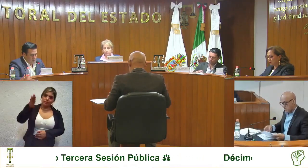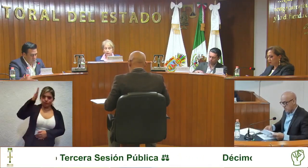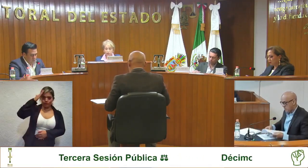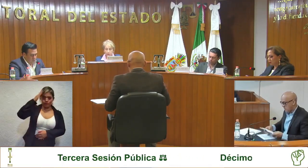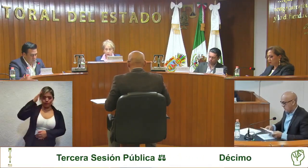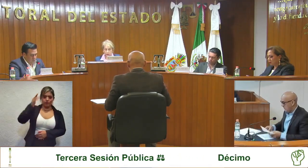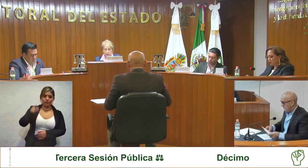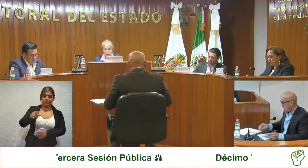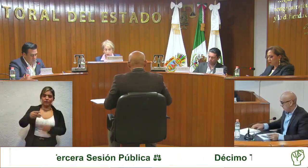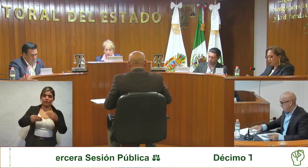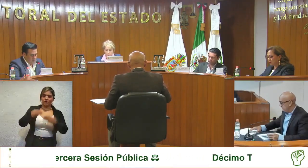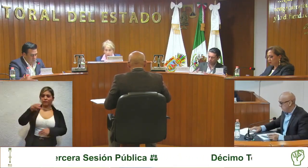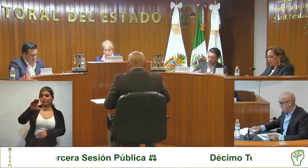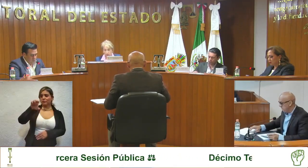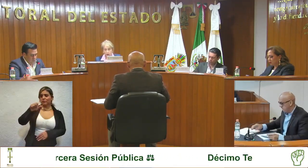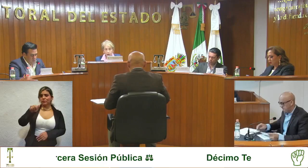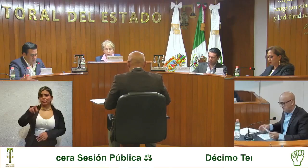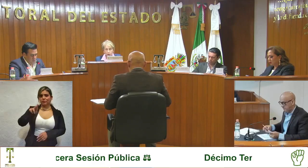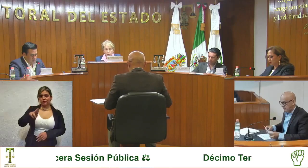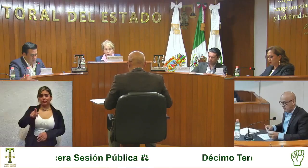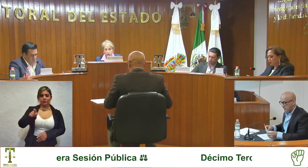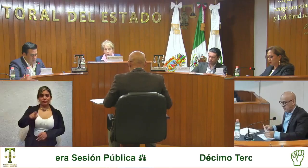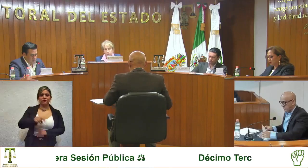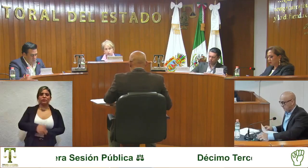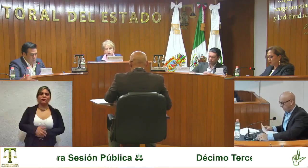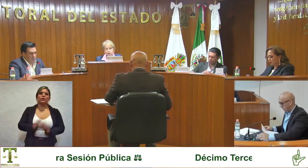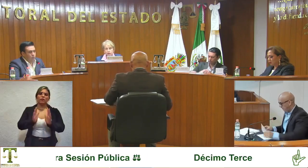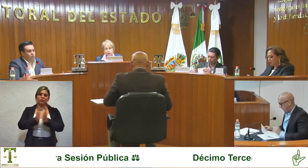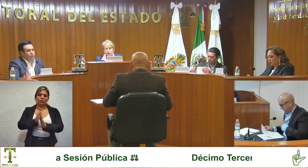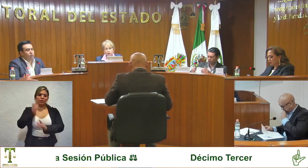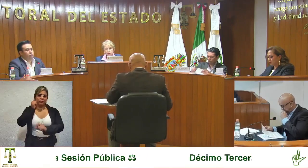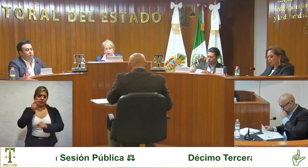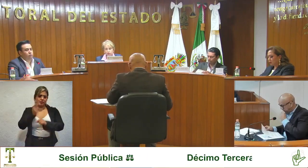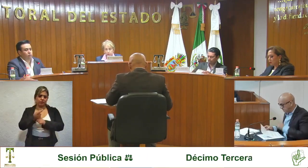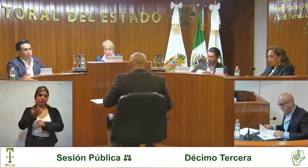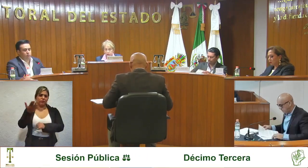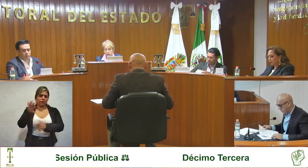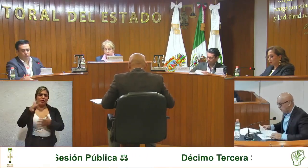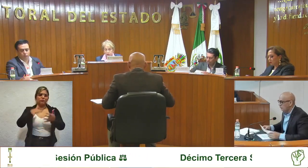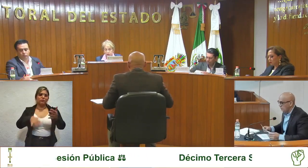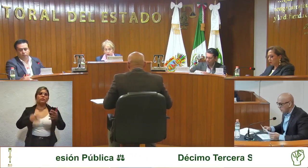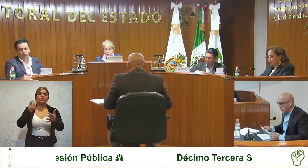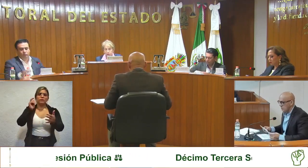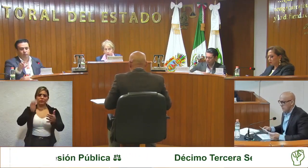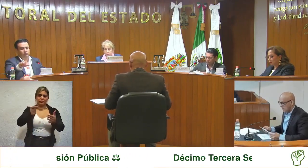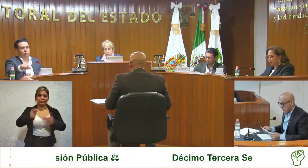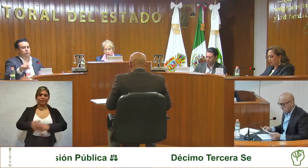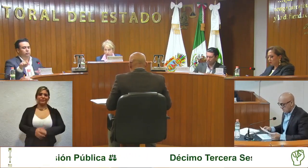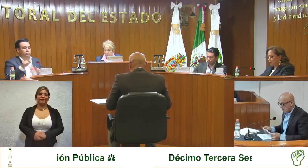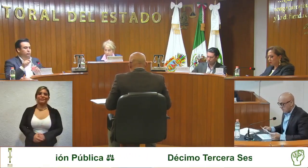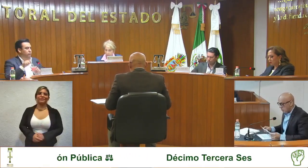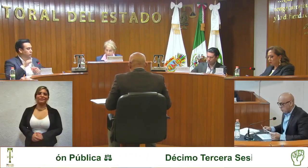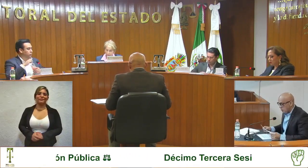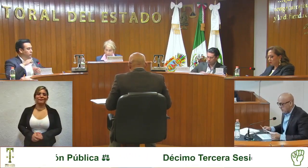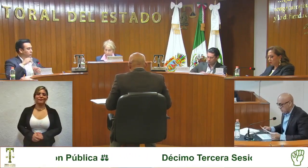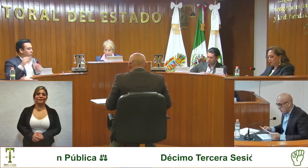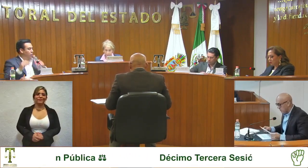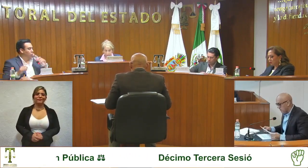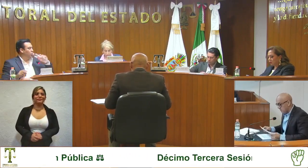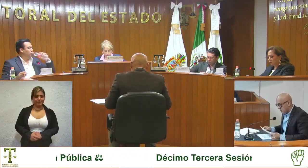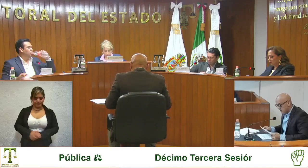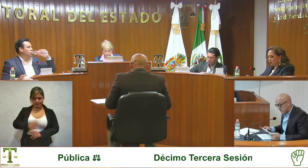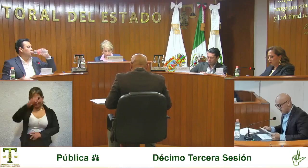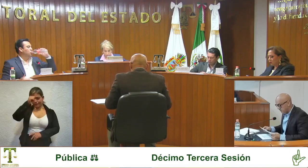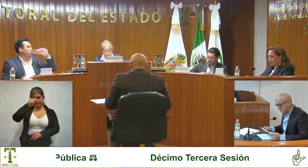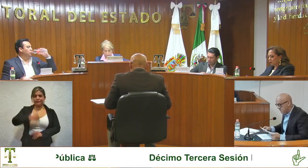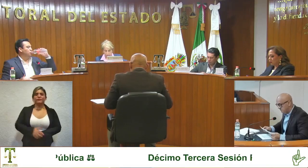del magistrado César Salgado Alpizar. Por lo tanto, le solicito, secretario general, nos apoye con la cuenta correspondiente. Con su autorización,